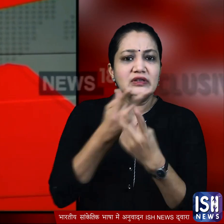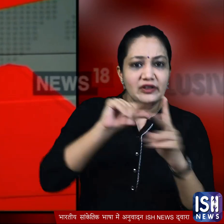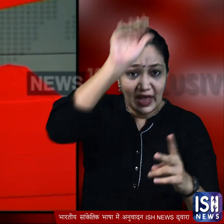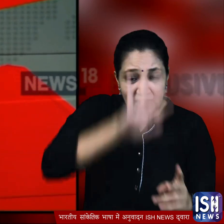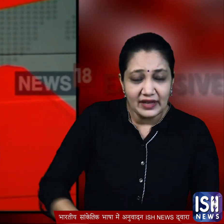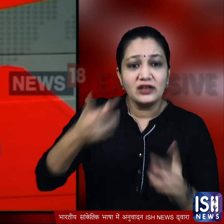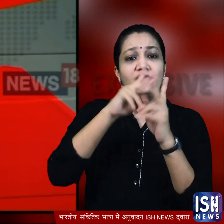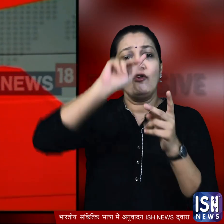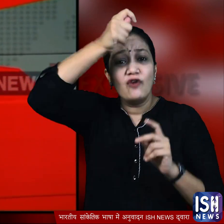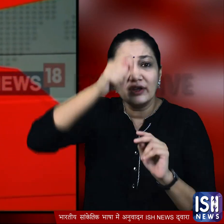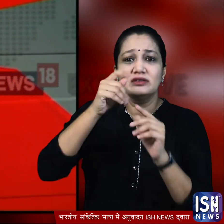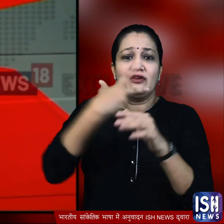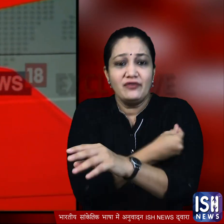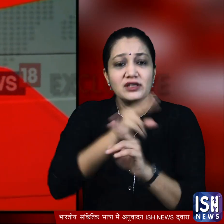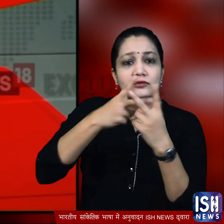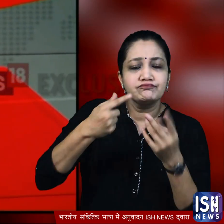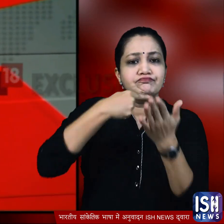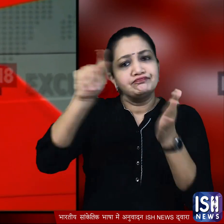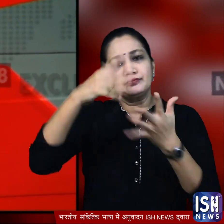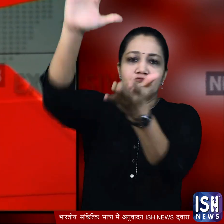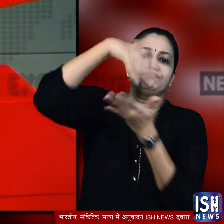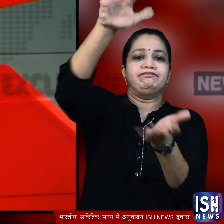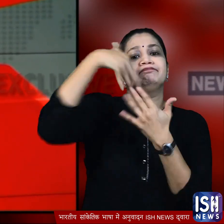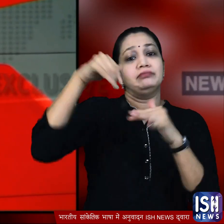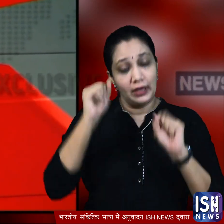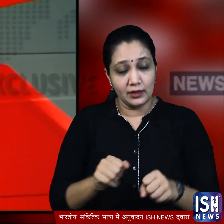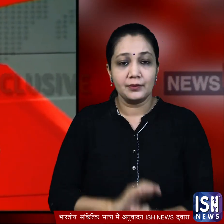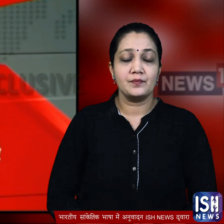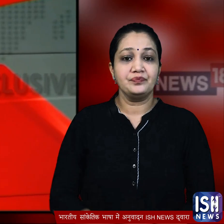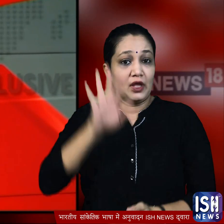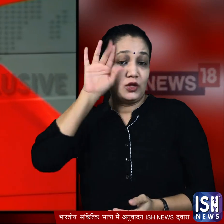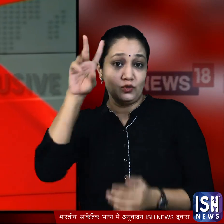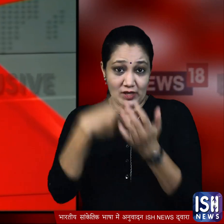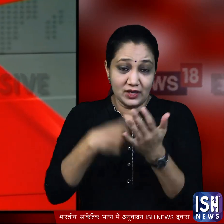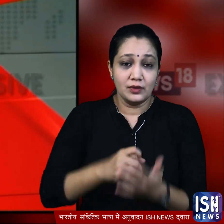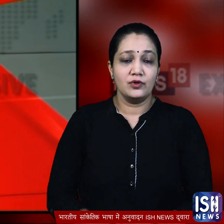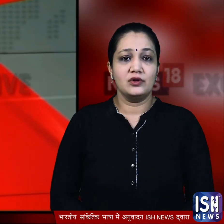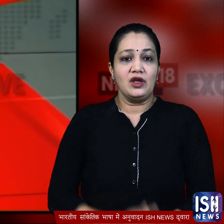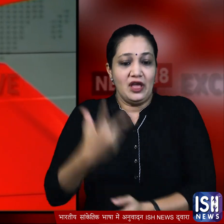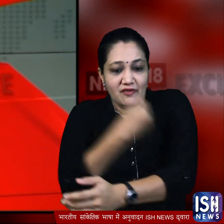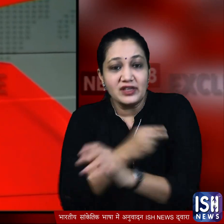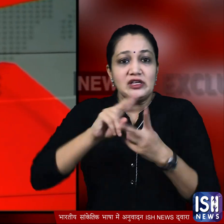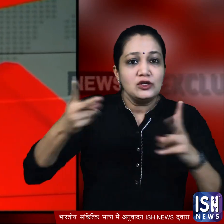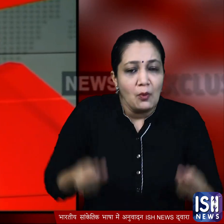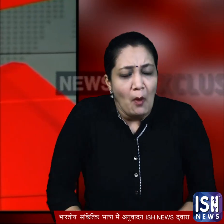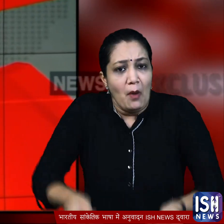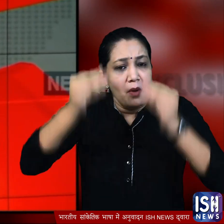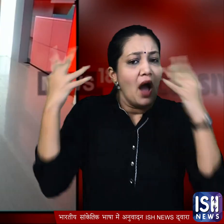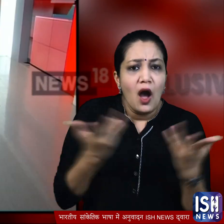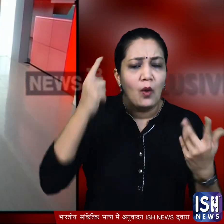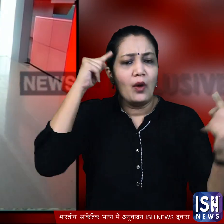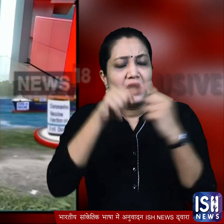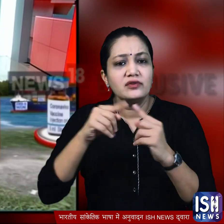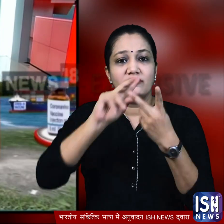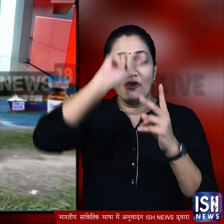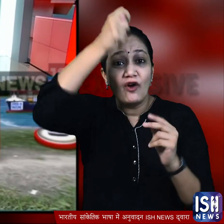पड़ने देना चाहती, लिहाजा भारत विदेशों में बनी वैक्सीन को आयात करेगा। न्यूज़ 18 की रवि सिंह की रिपोर्ट है कि वैक्सीनेशन के